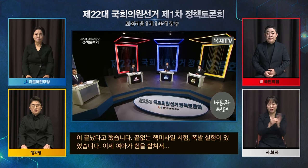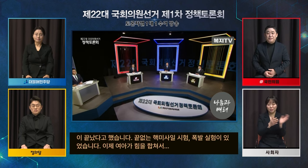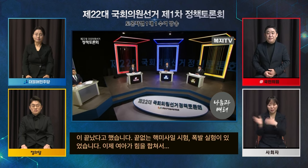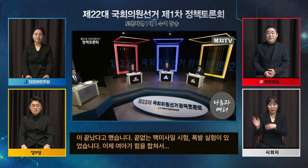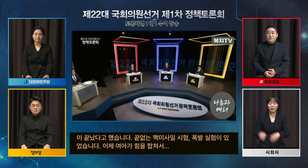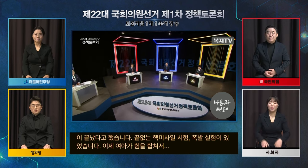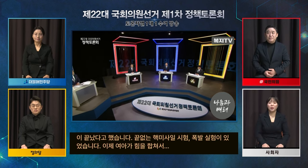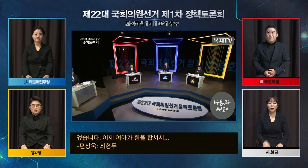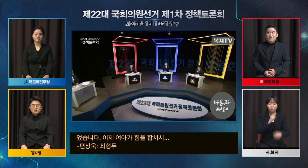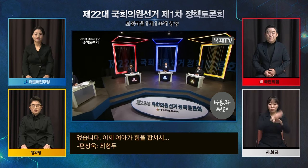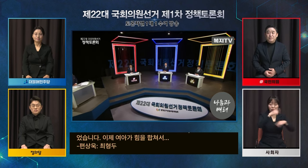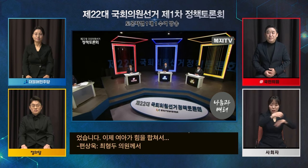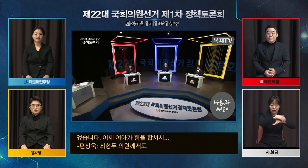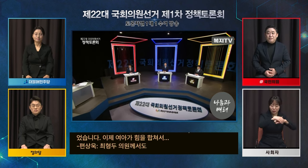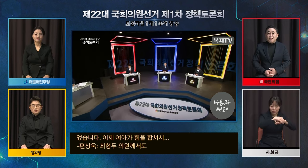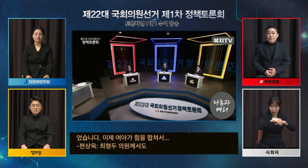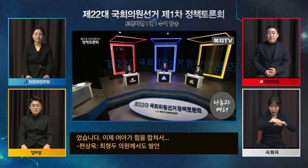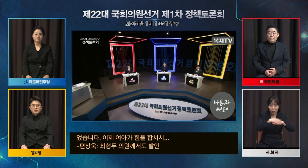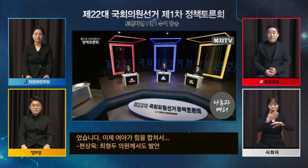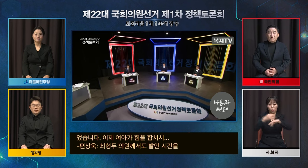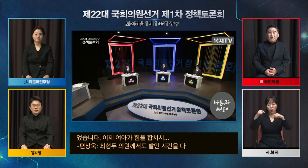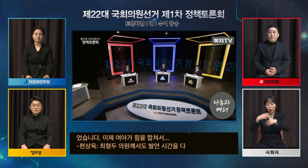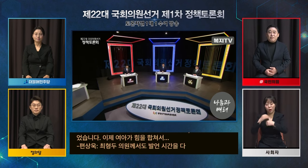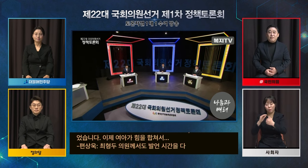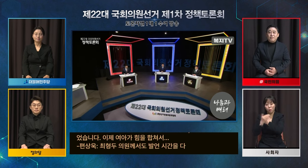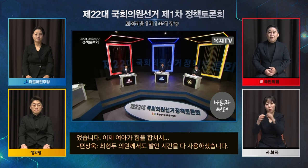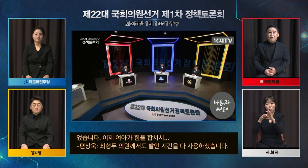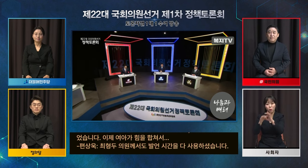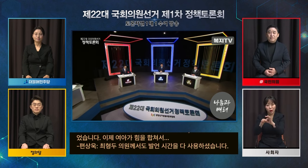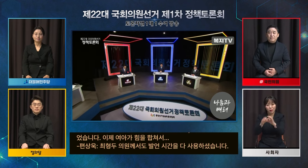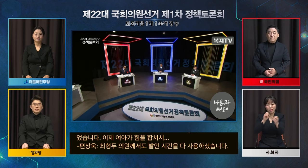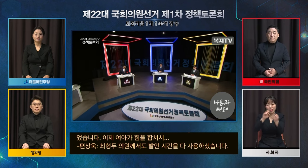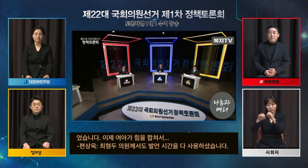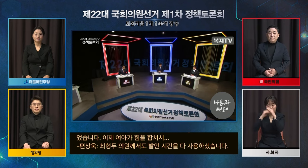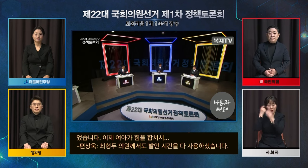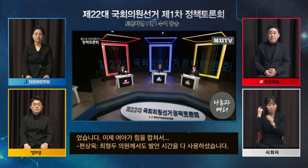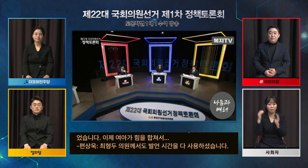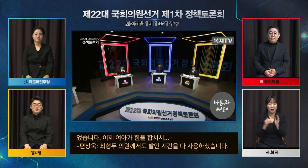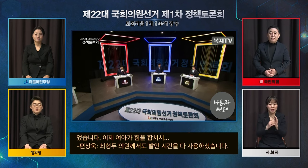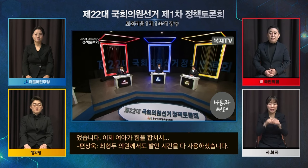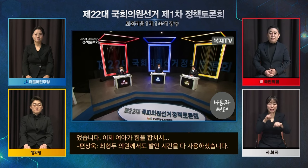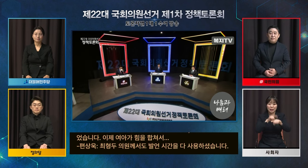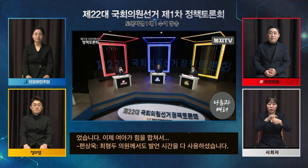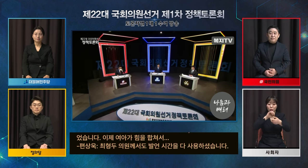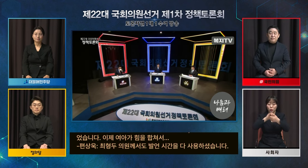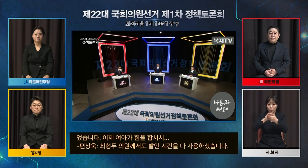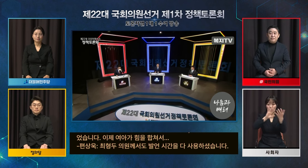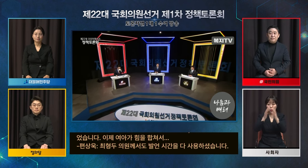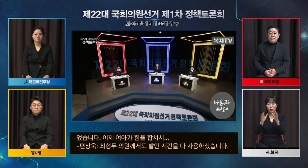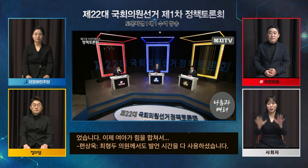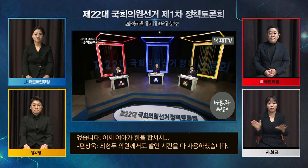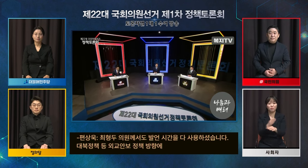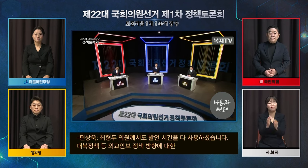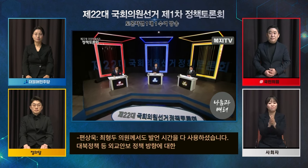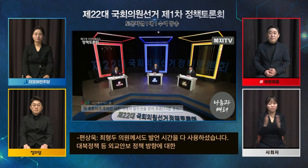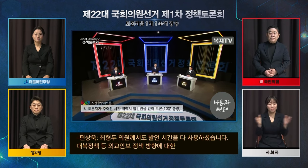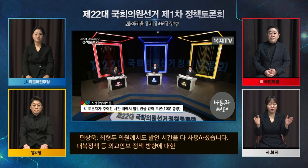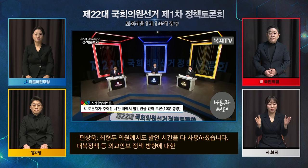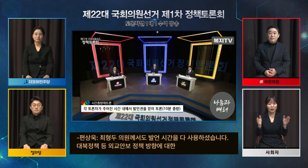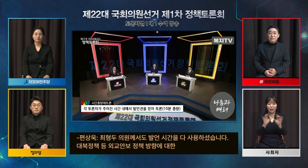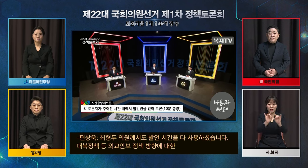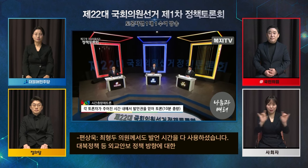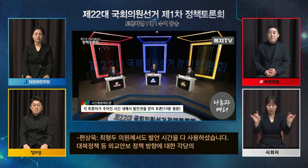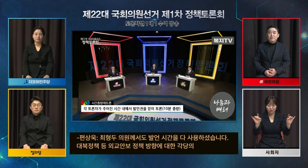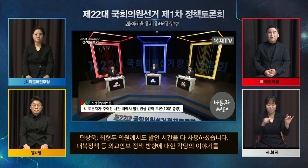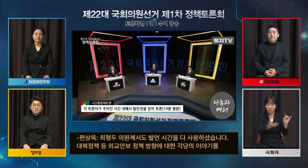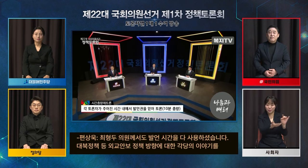대북정책 등 외교안보 정책 방해에 대한 각 당의 의견 먼저 들어봤고요. 시간 총량제 토론 이어가겠습니다. 이번에는 각